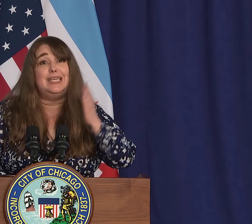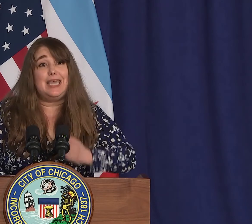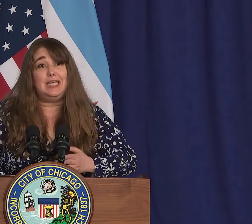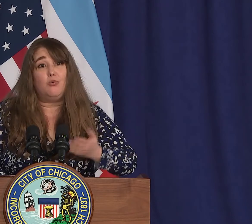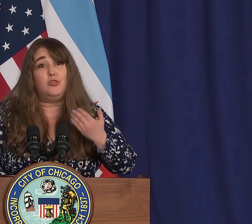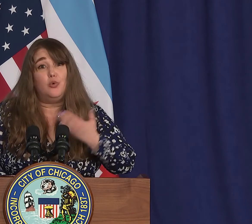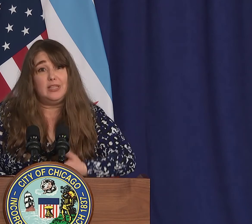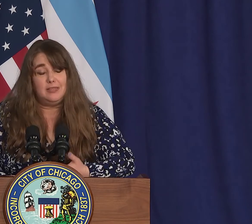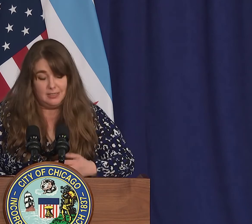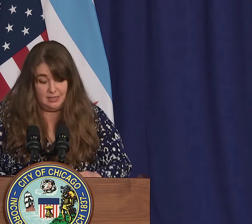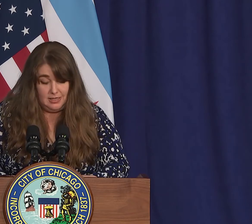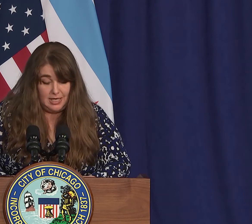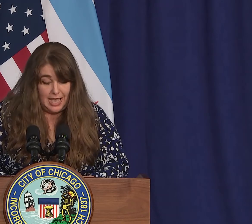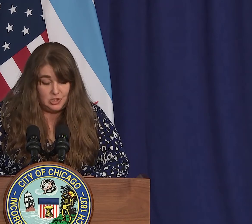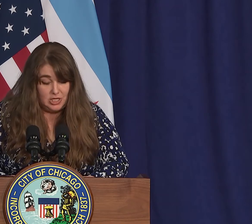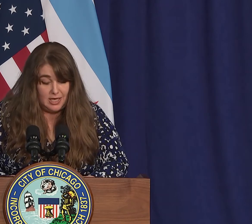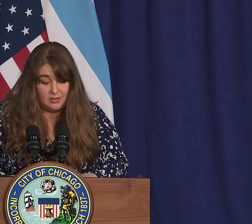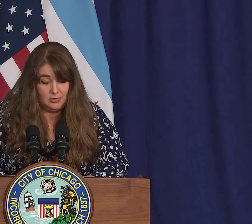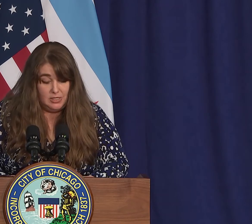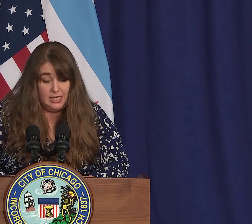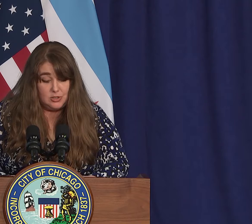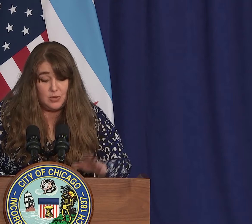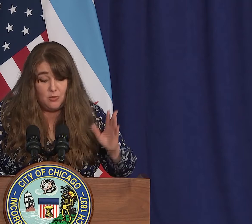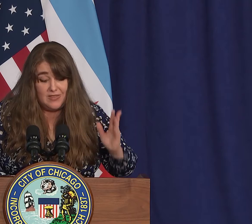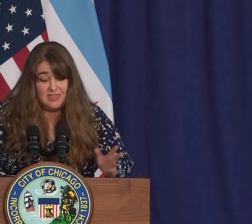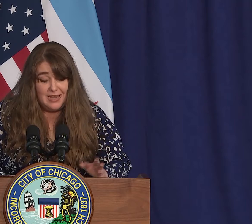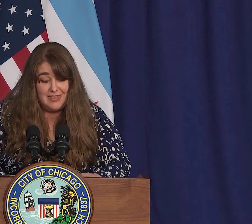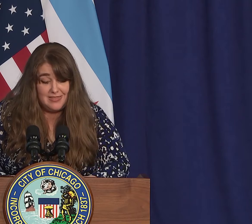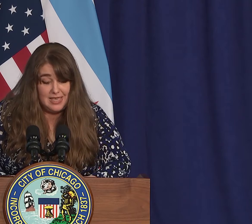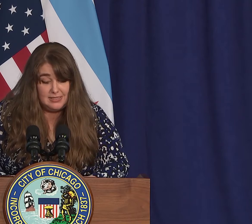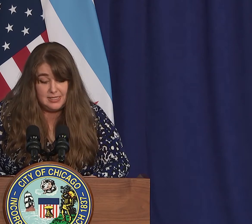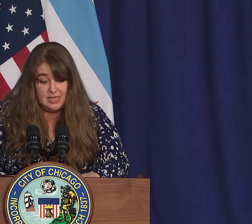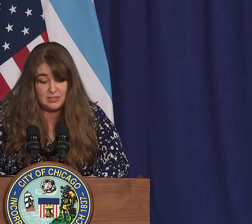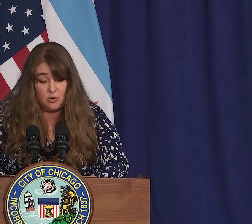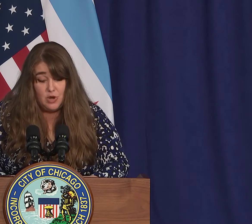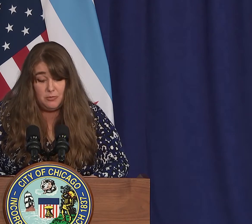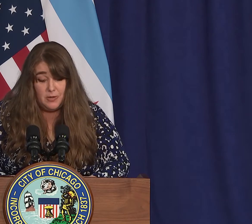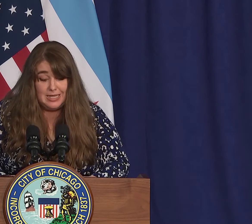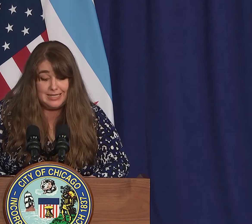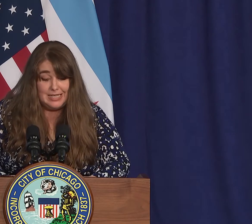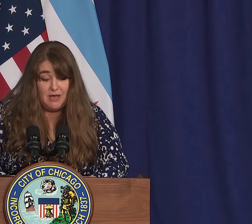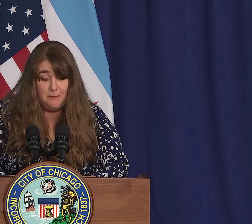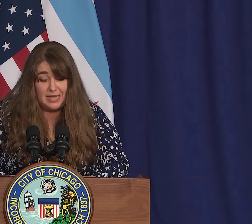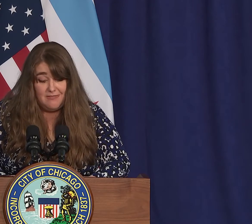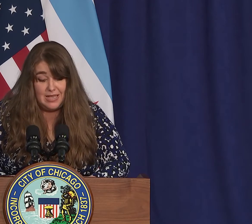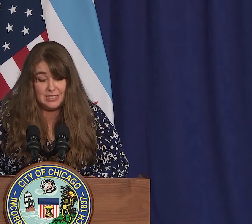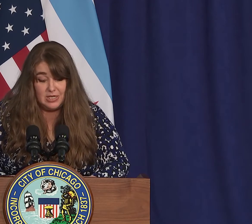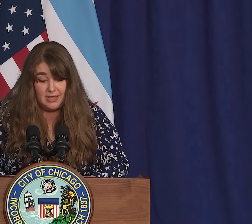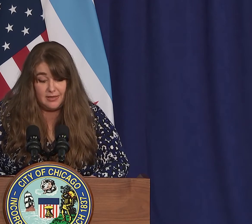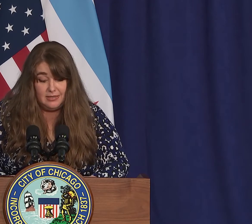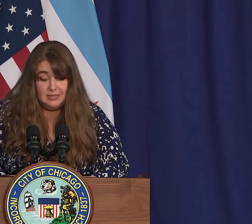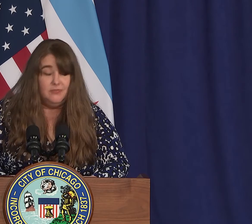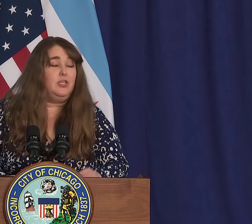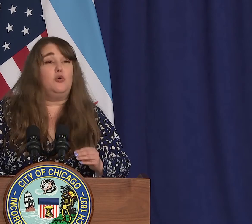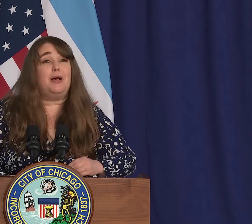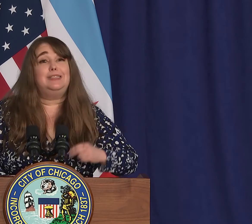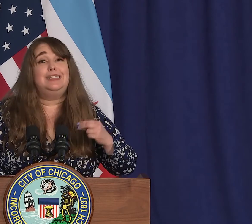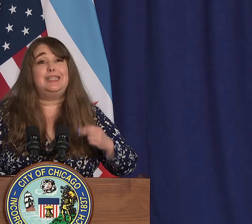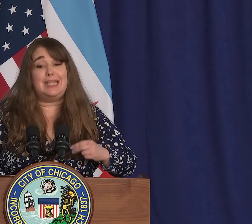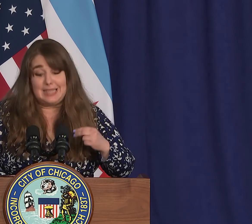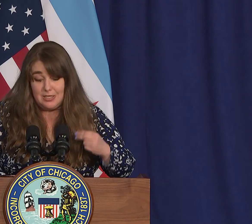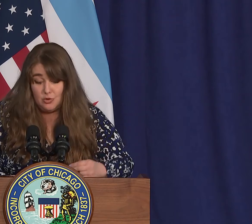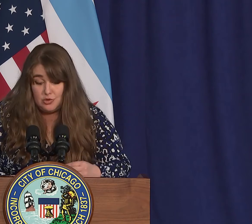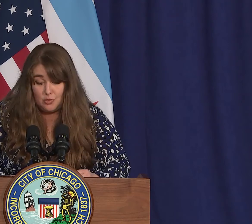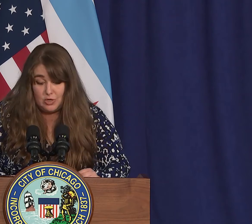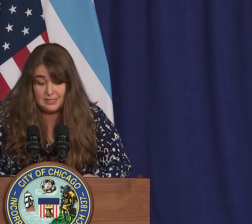les requiere cuando entren a Chicago es una cuarentena de 10 días o una prueba negativa previa a la llegada de no más